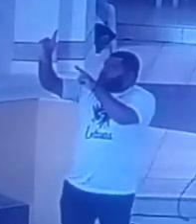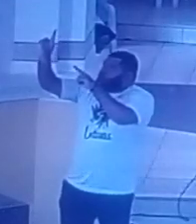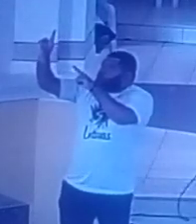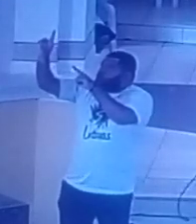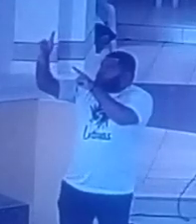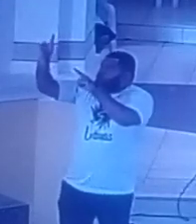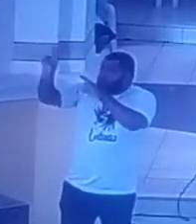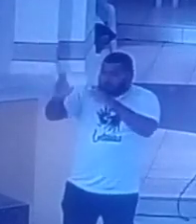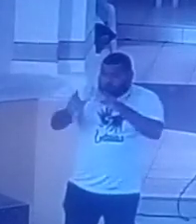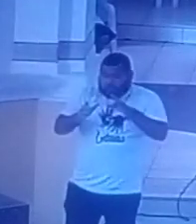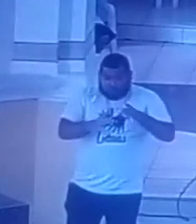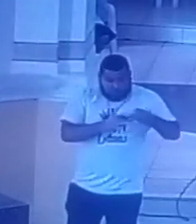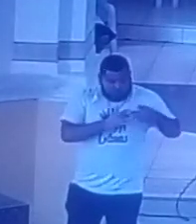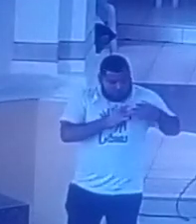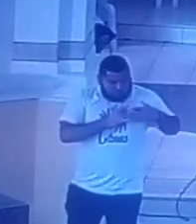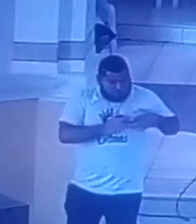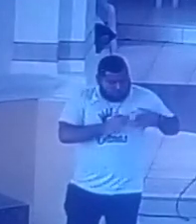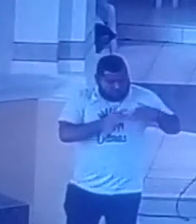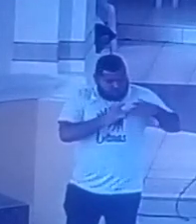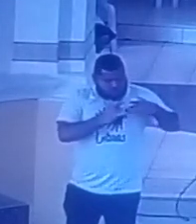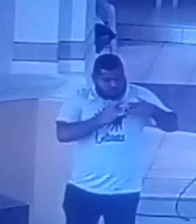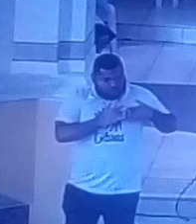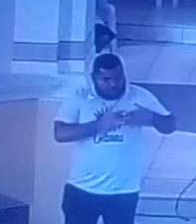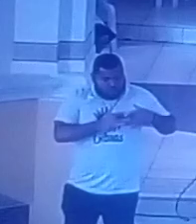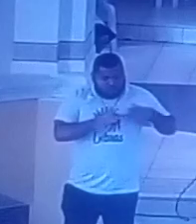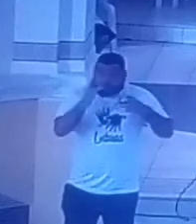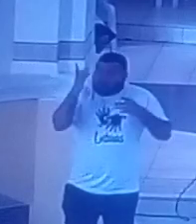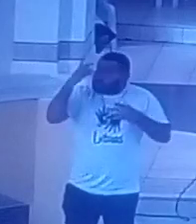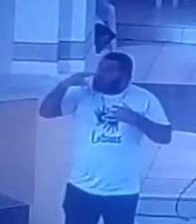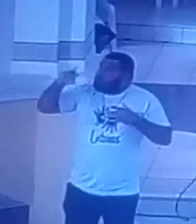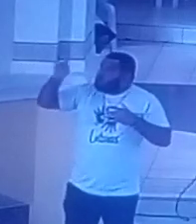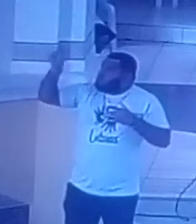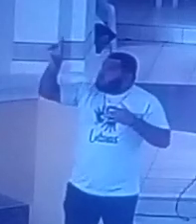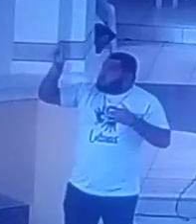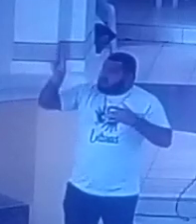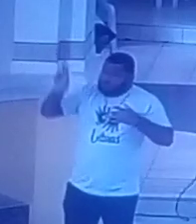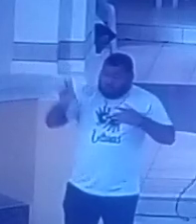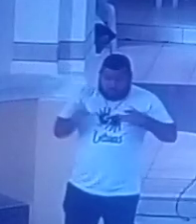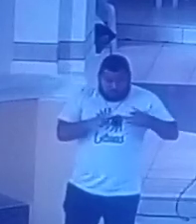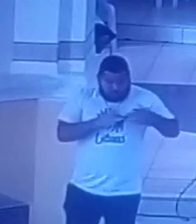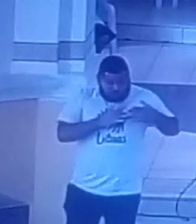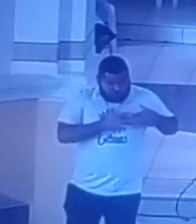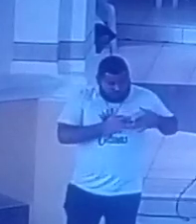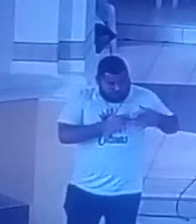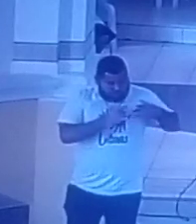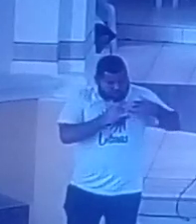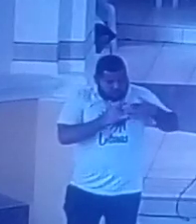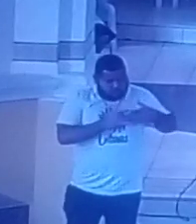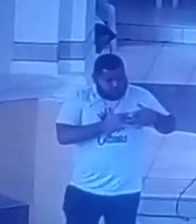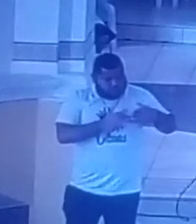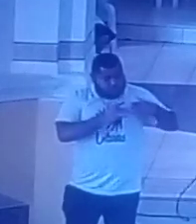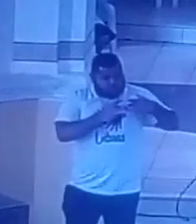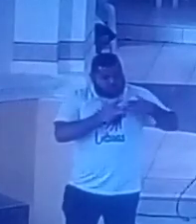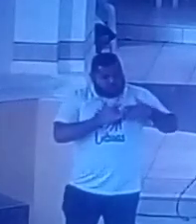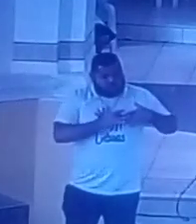senhor tende piedade a Senhor tende